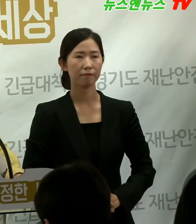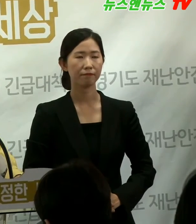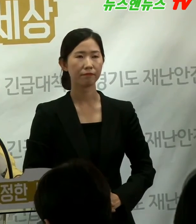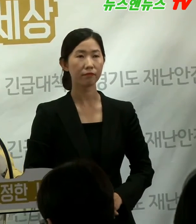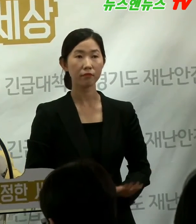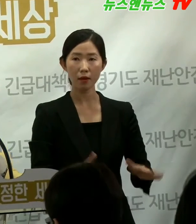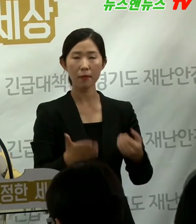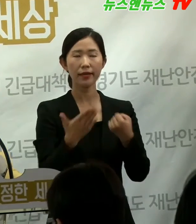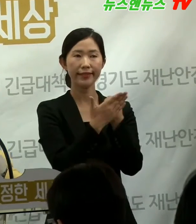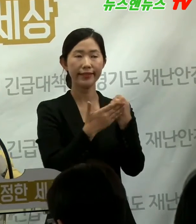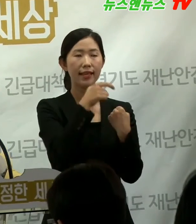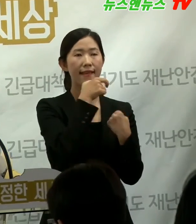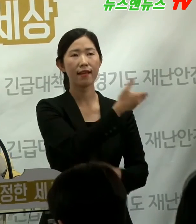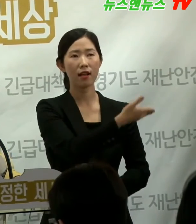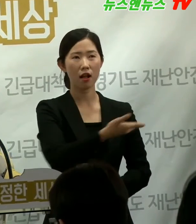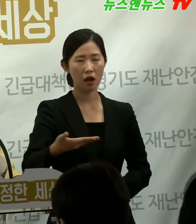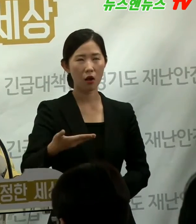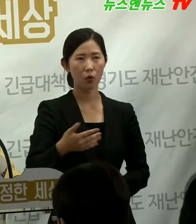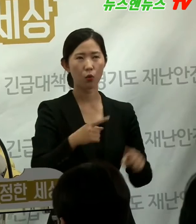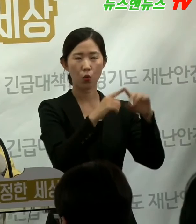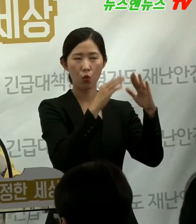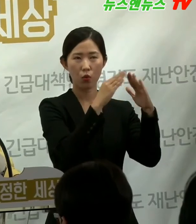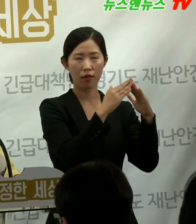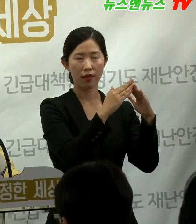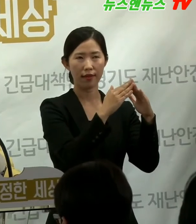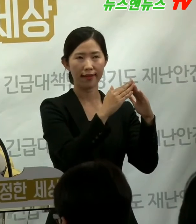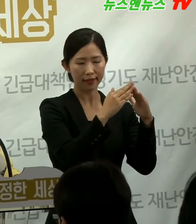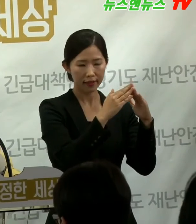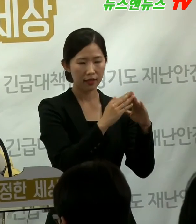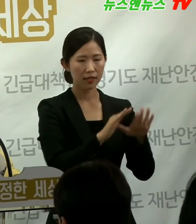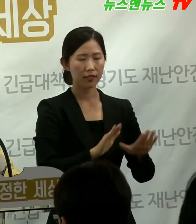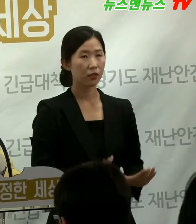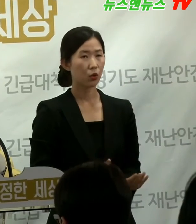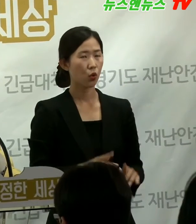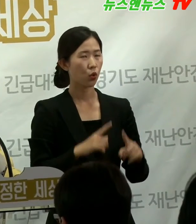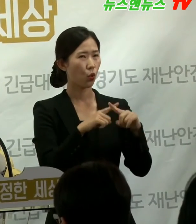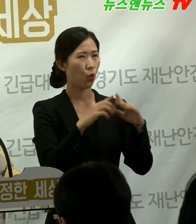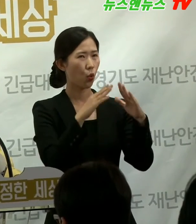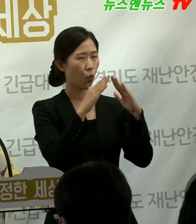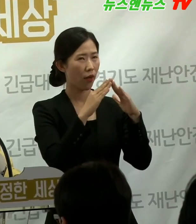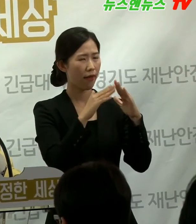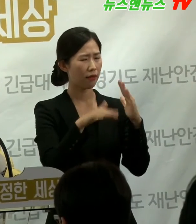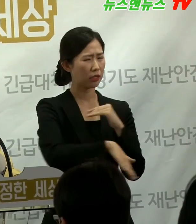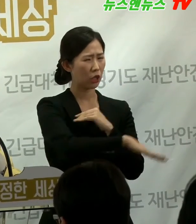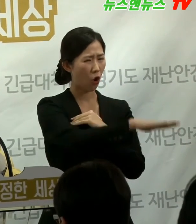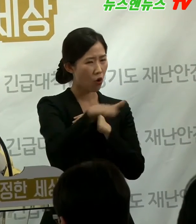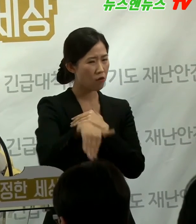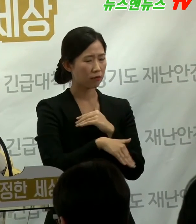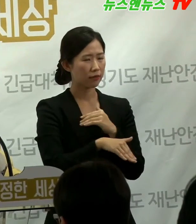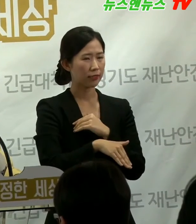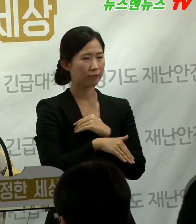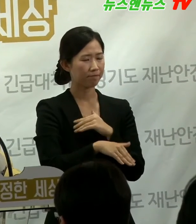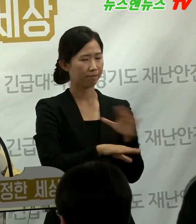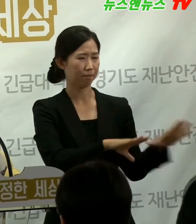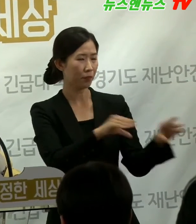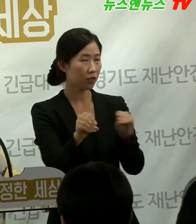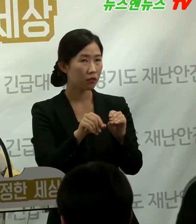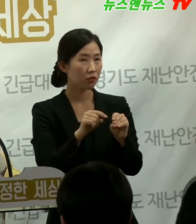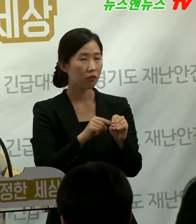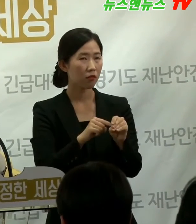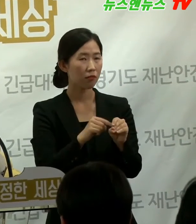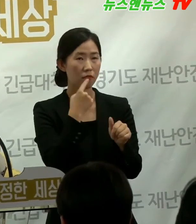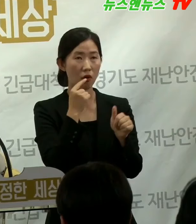은혜강 문제 관련해서 이제 교회의 전면 금지 명령을 안 한 거 부여하느냐 그 말씀하시는데요.